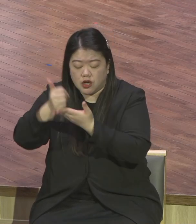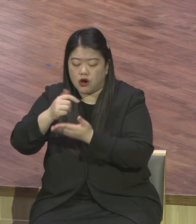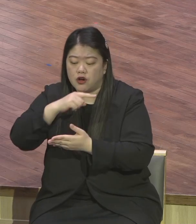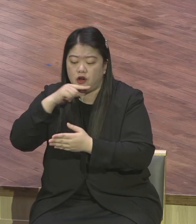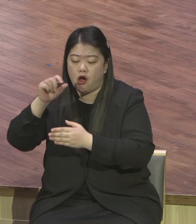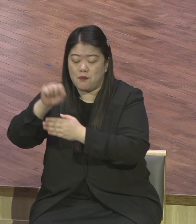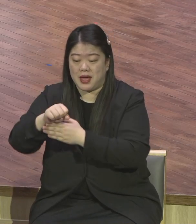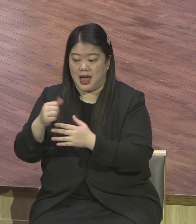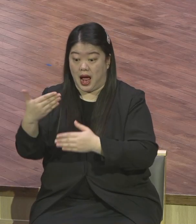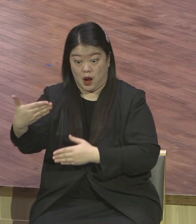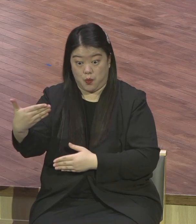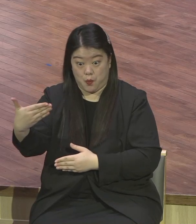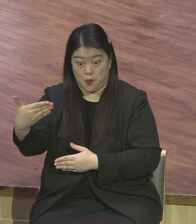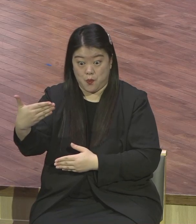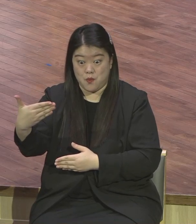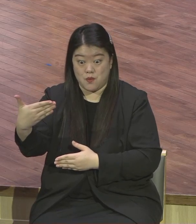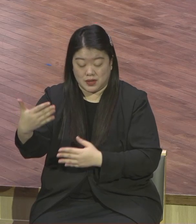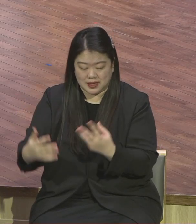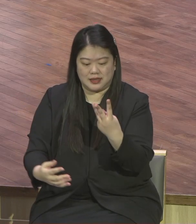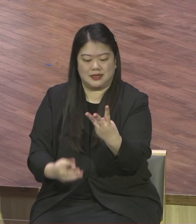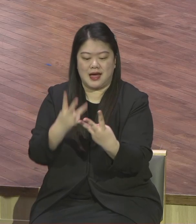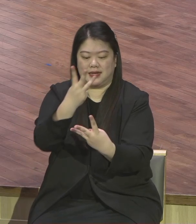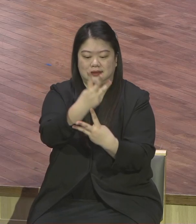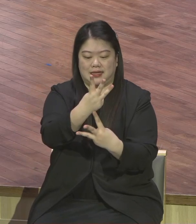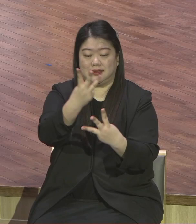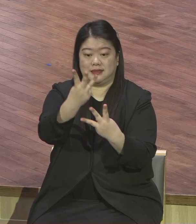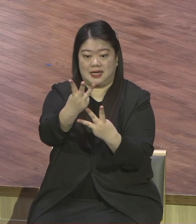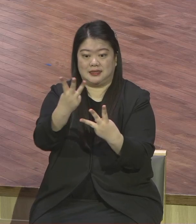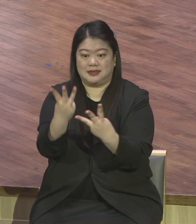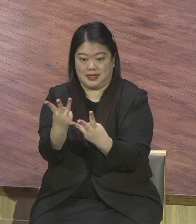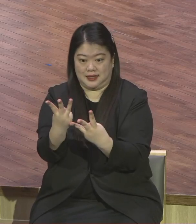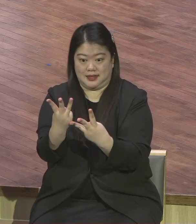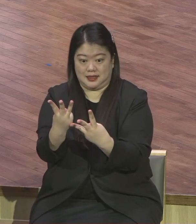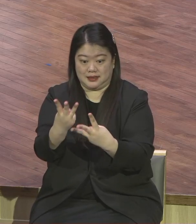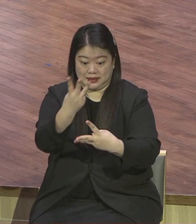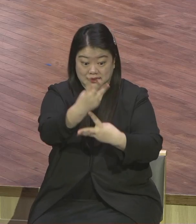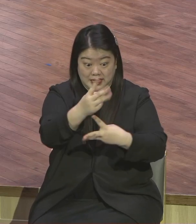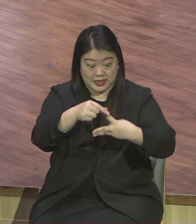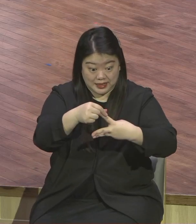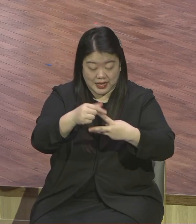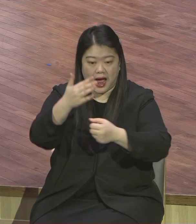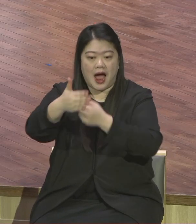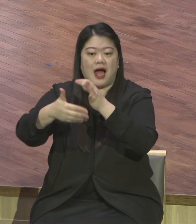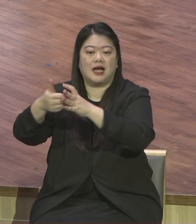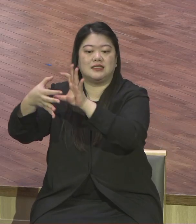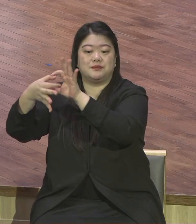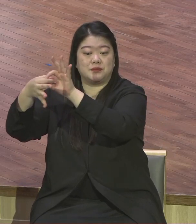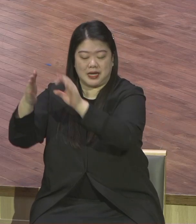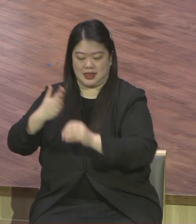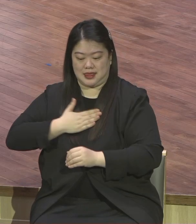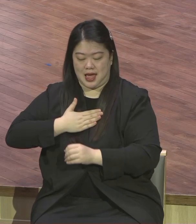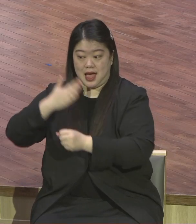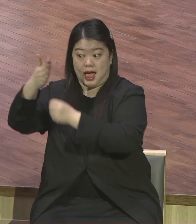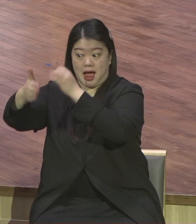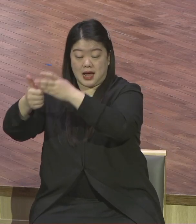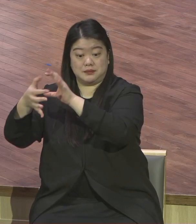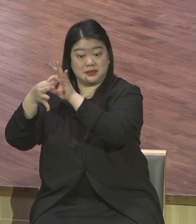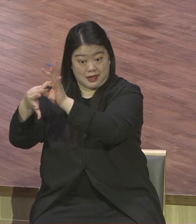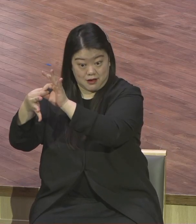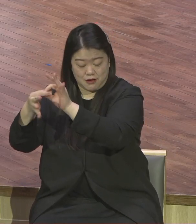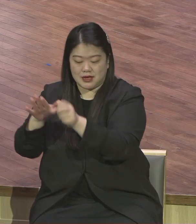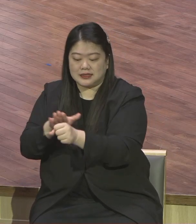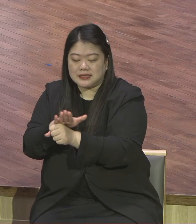나누었어요. 첫째는 하나님과 관계에서 맺어야 할 열매로 사랑과 희락과